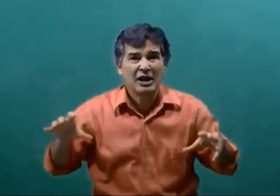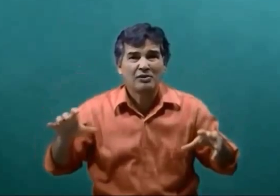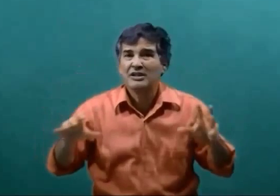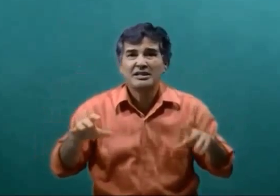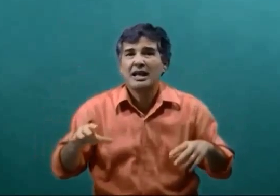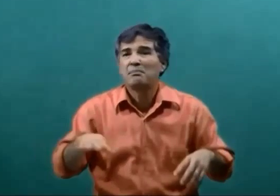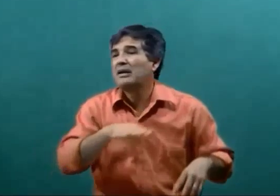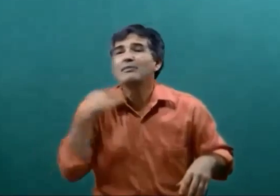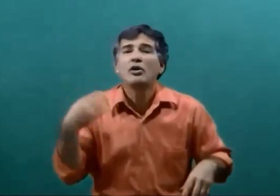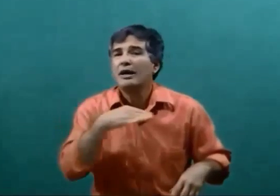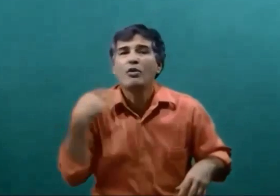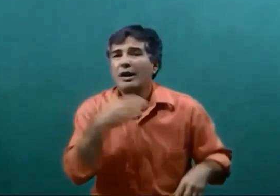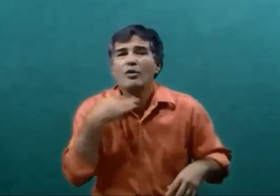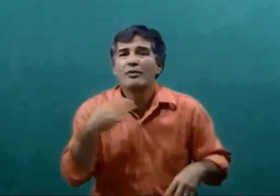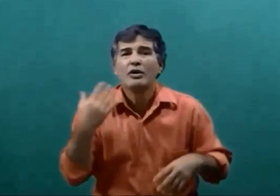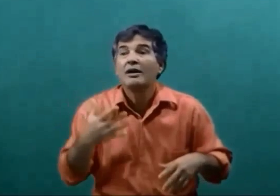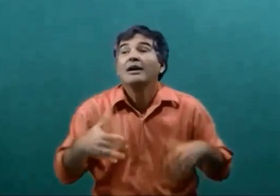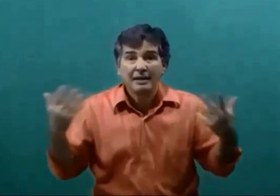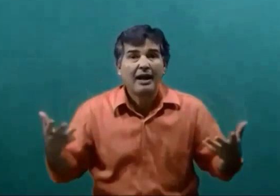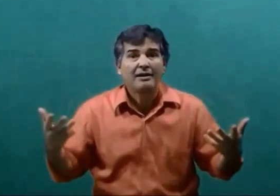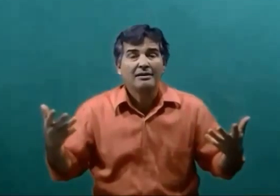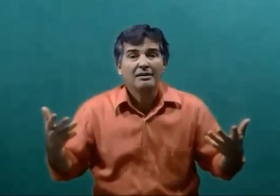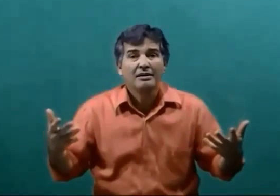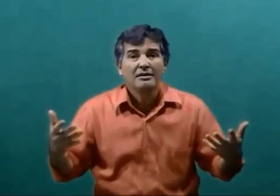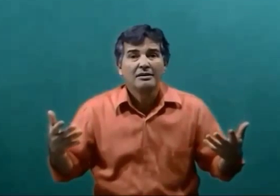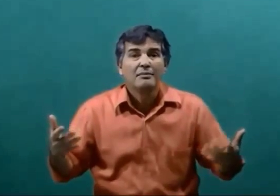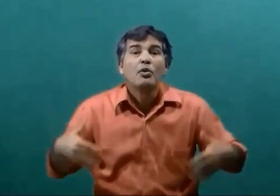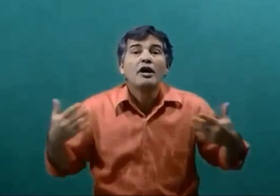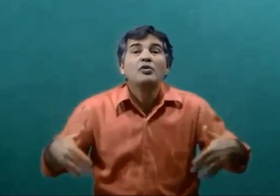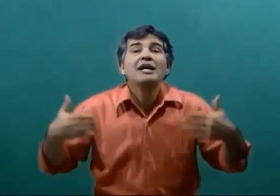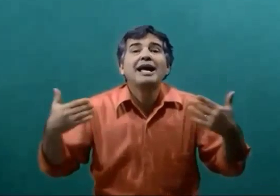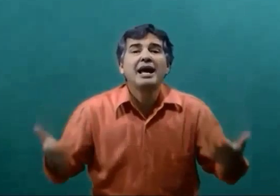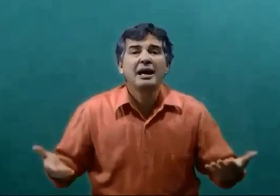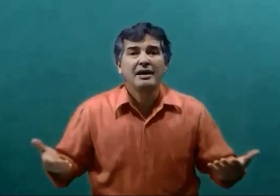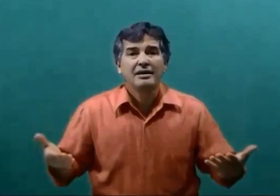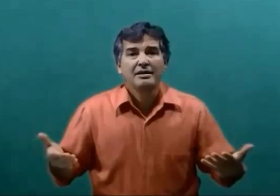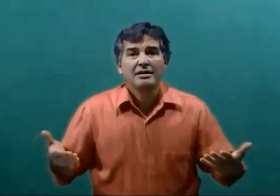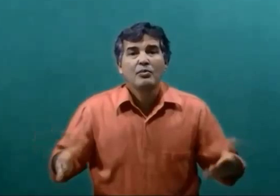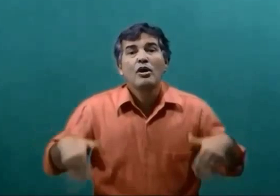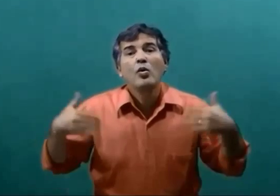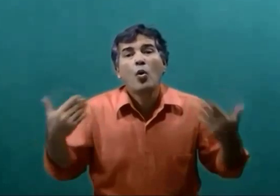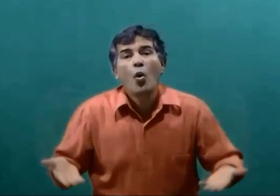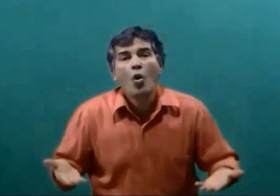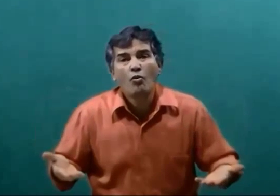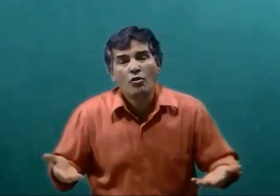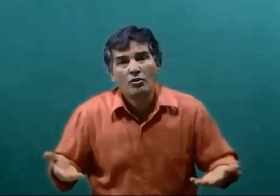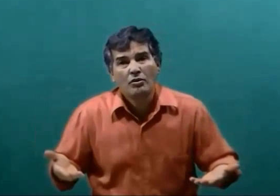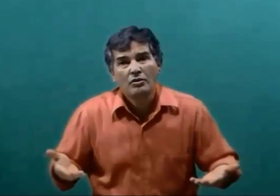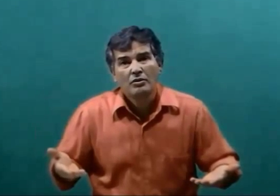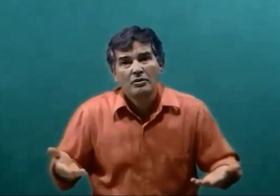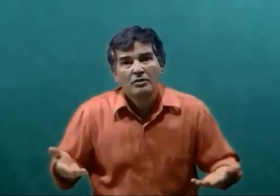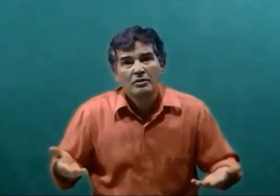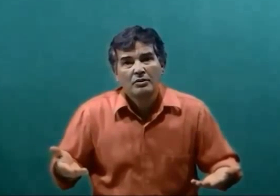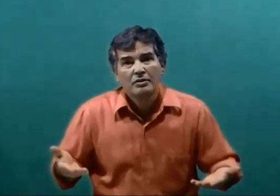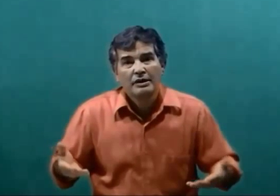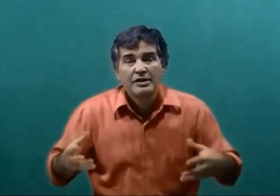sinal de dizer apenas morrer. Tá, morreu de quê? Morreu como? São